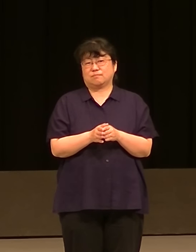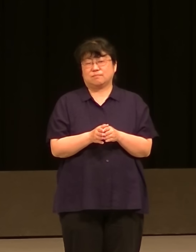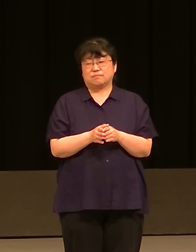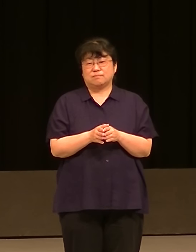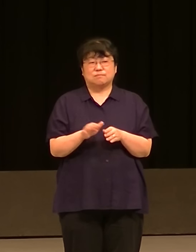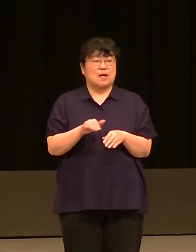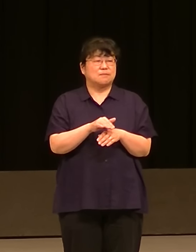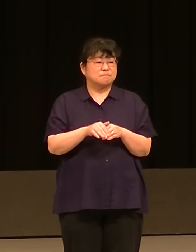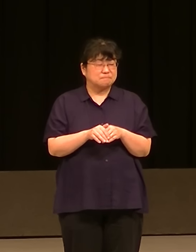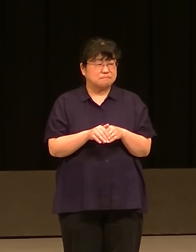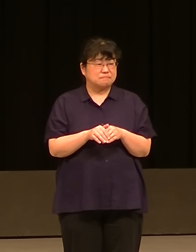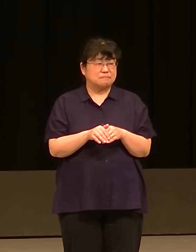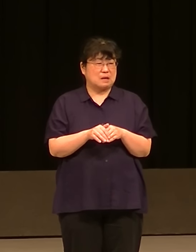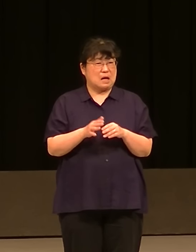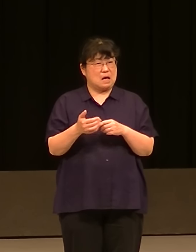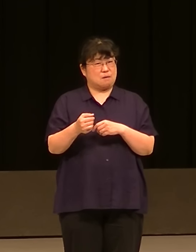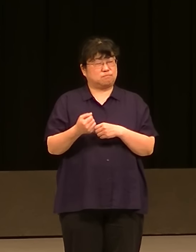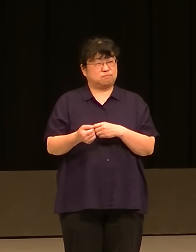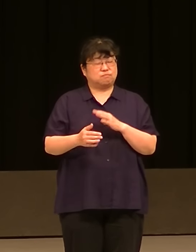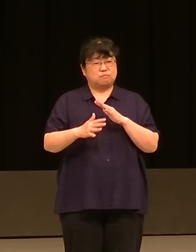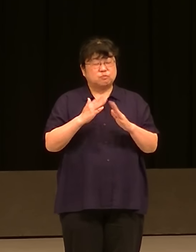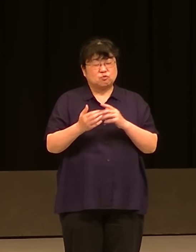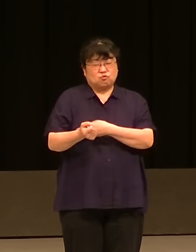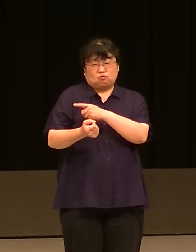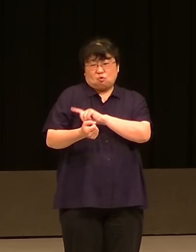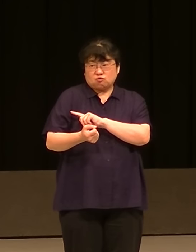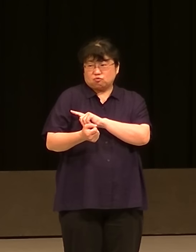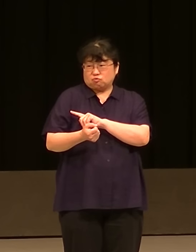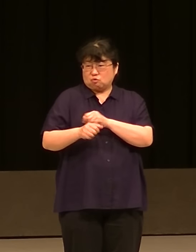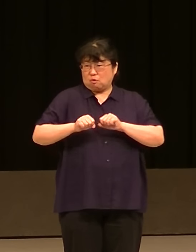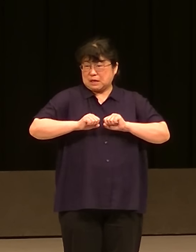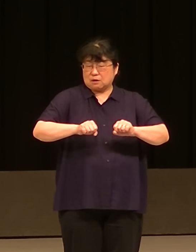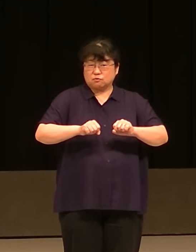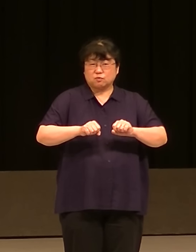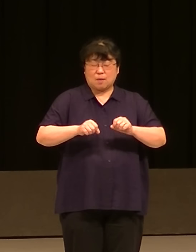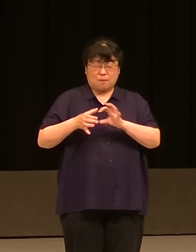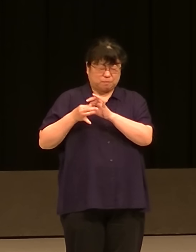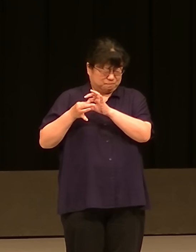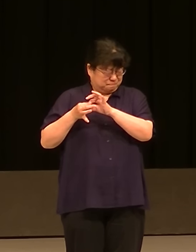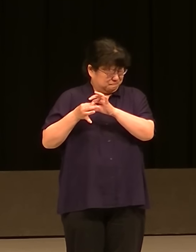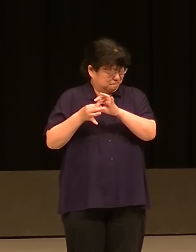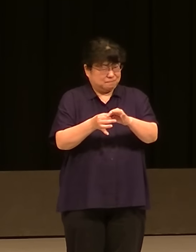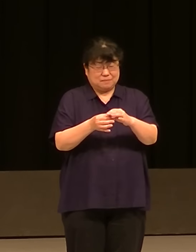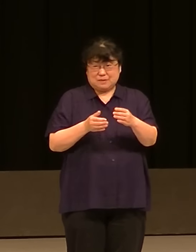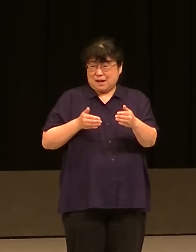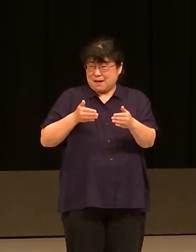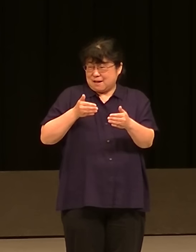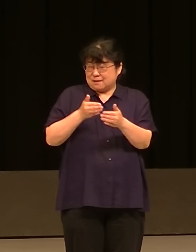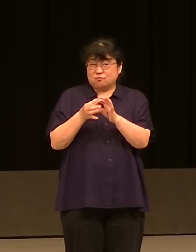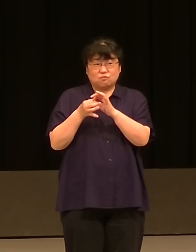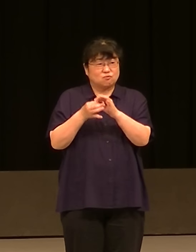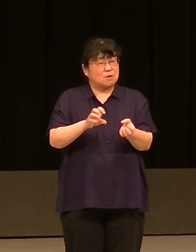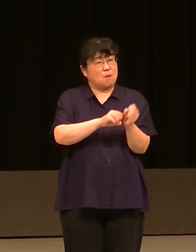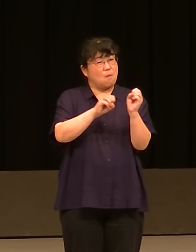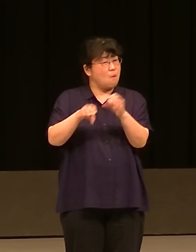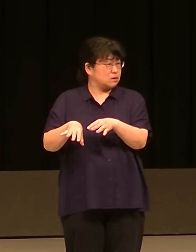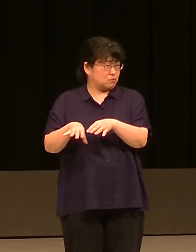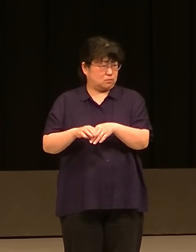嚇または武力の行使は永久にこれを放棄するというふうに今宣言し